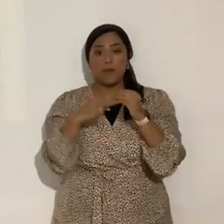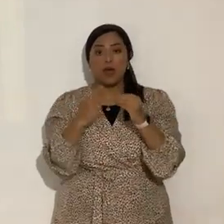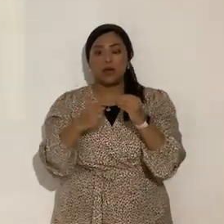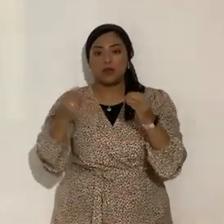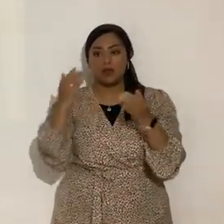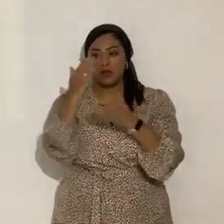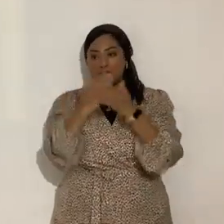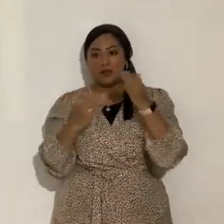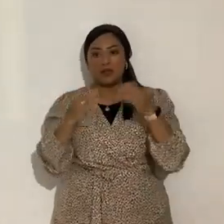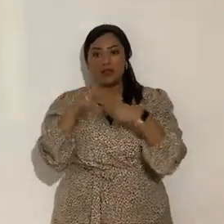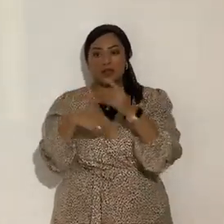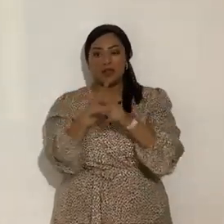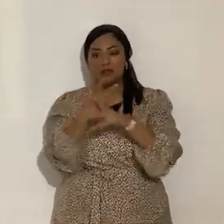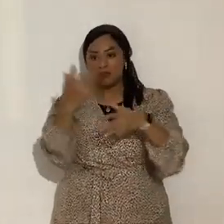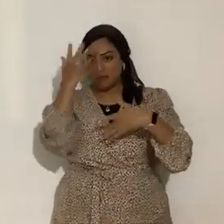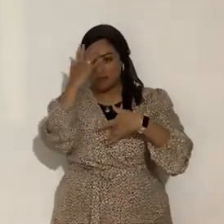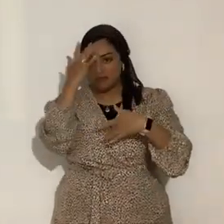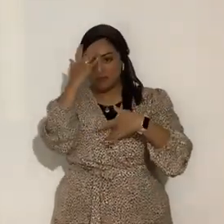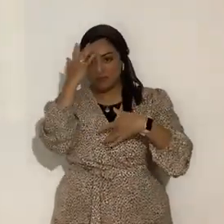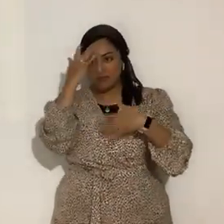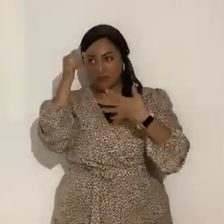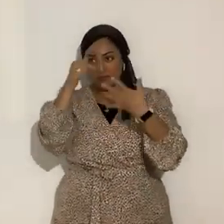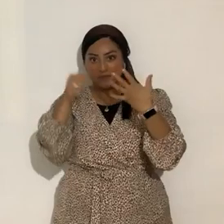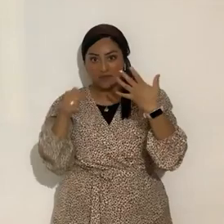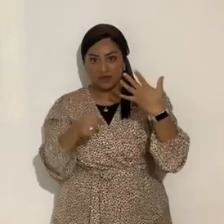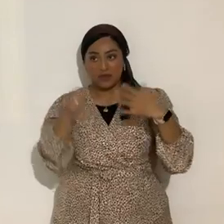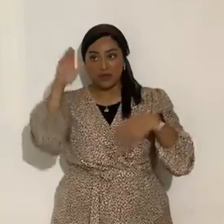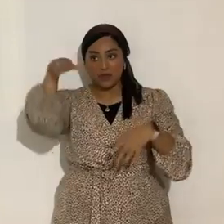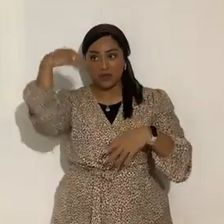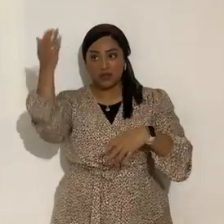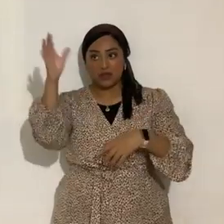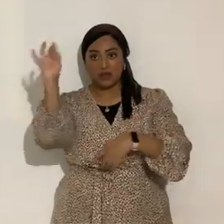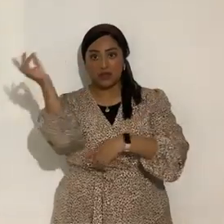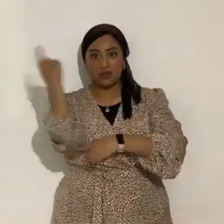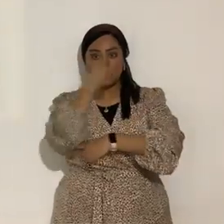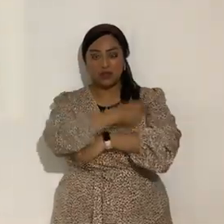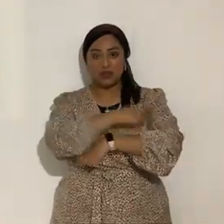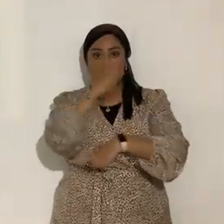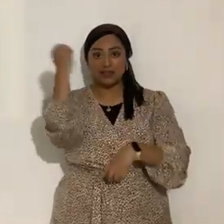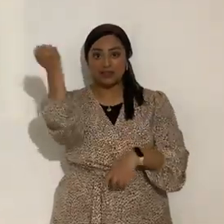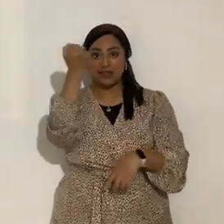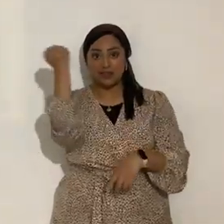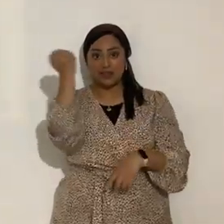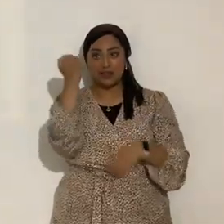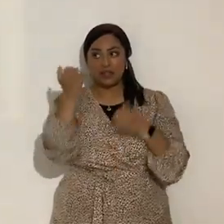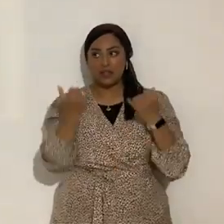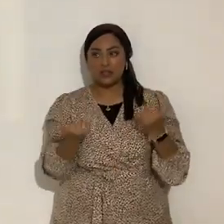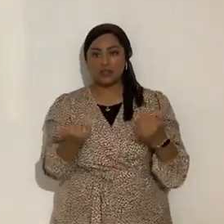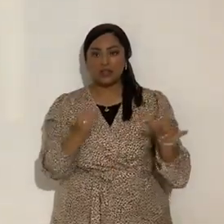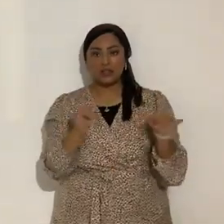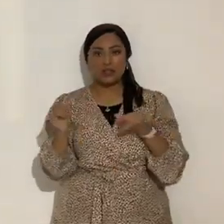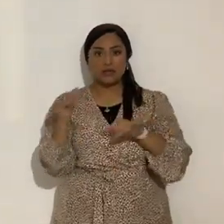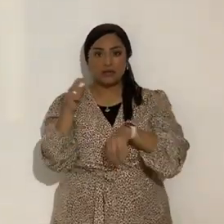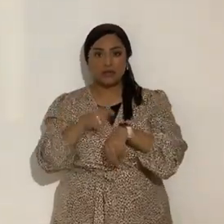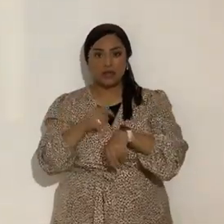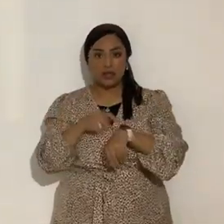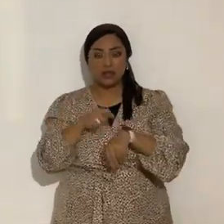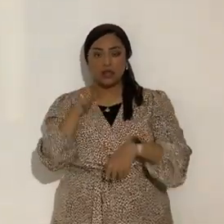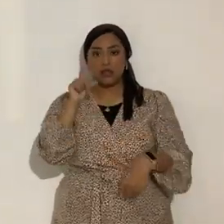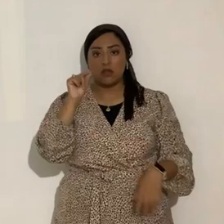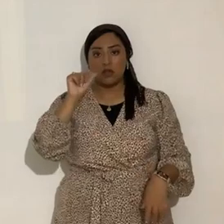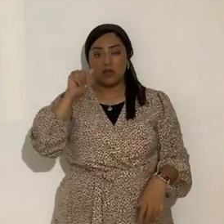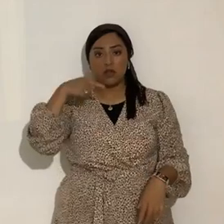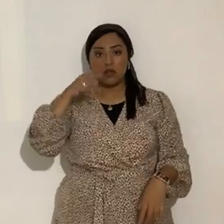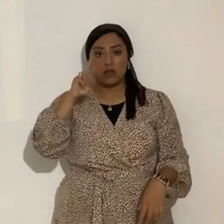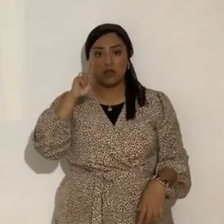enfermedades psicosomáticas según la Biblia, ¿sí? Dentro de 8 días sábado a esta misma hora, primeramente el Eterno, que es 20